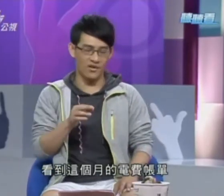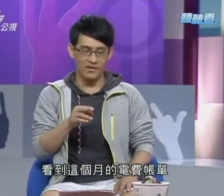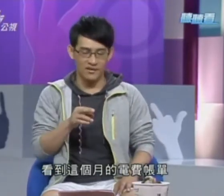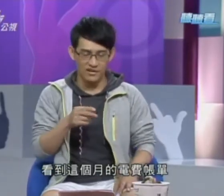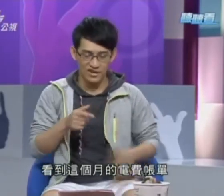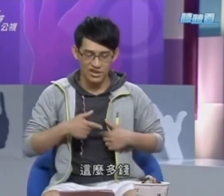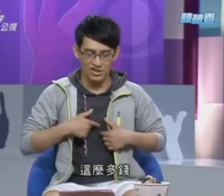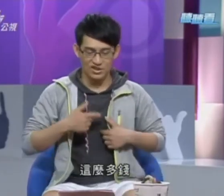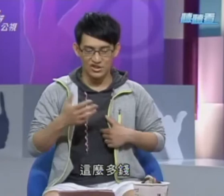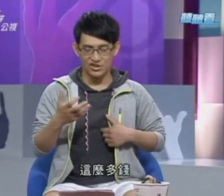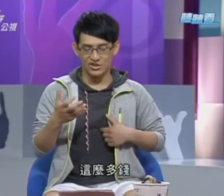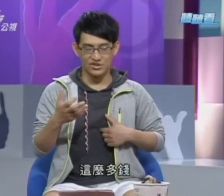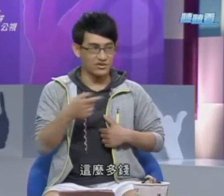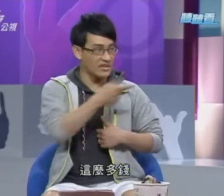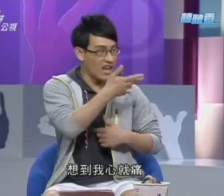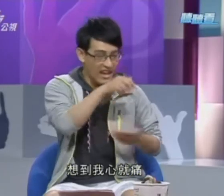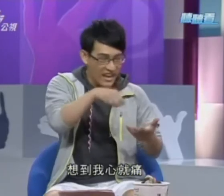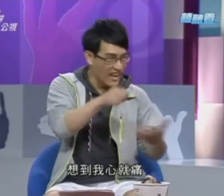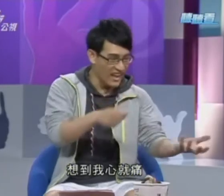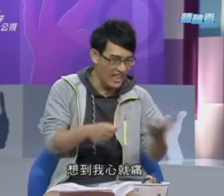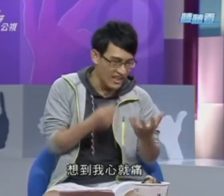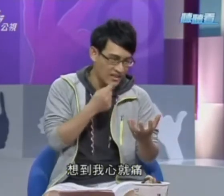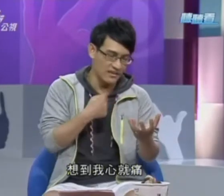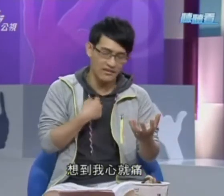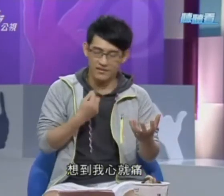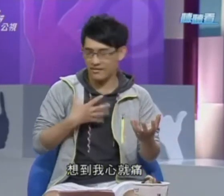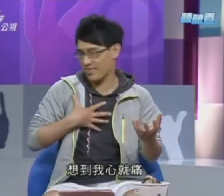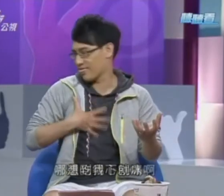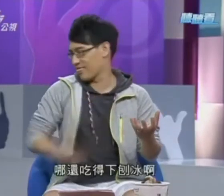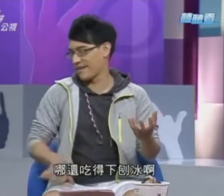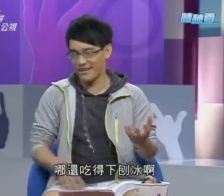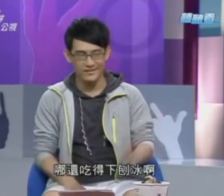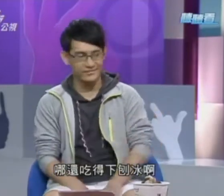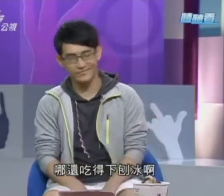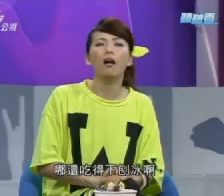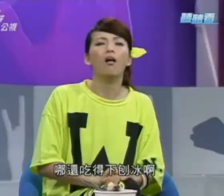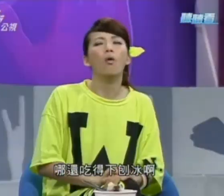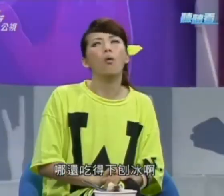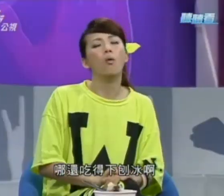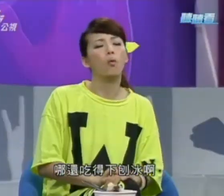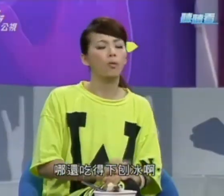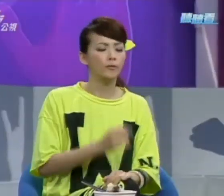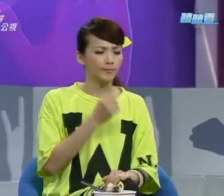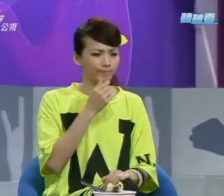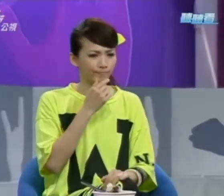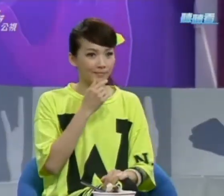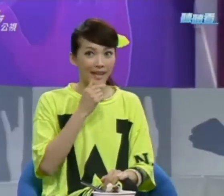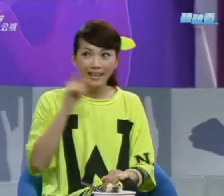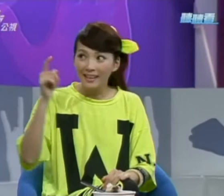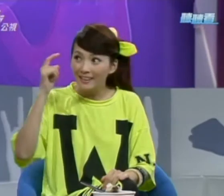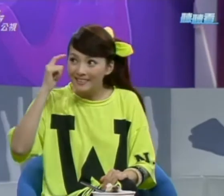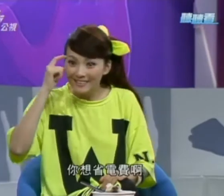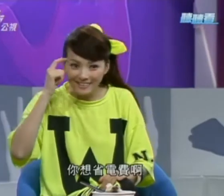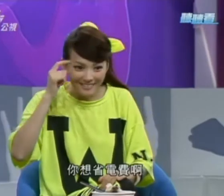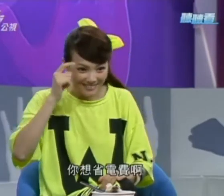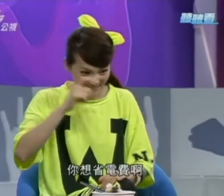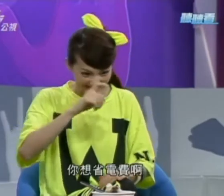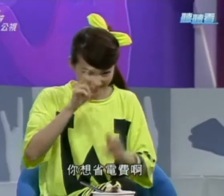单这么多钱呢，想到我心就痛，哪还吃得下刨冰啊。 哦，你想省电费